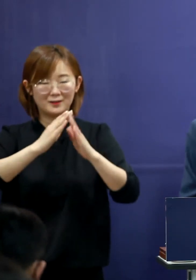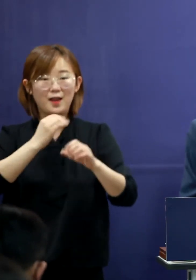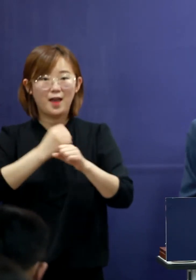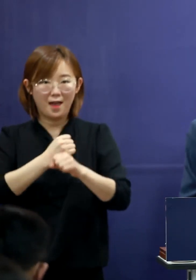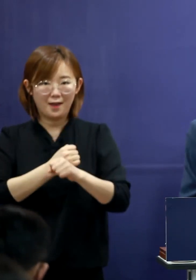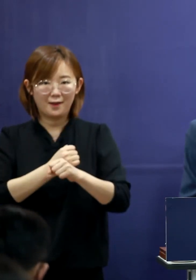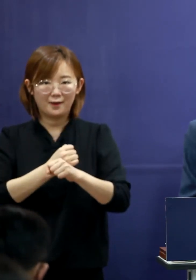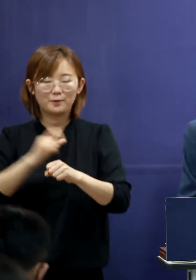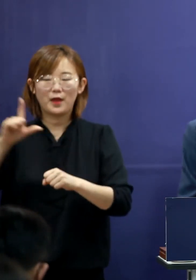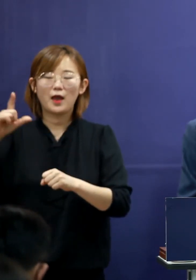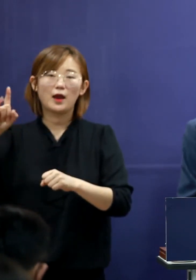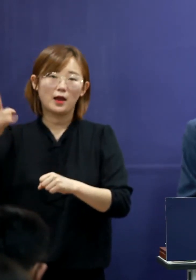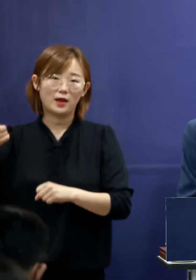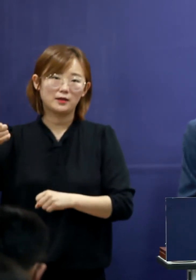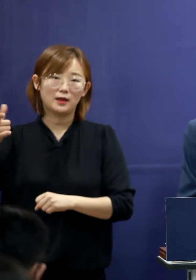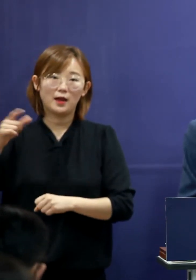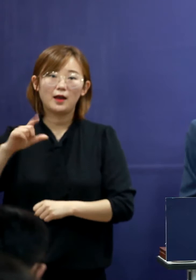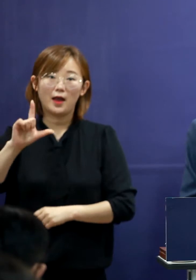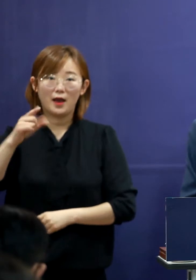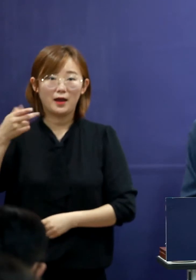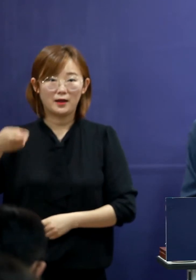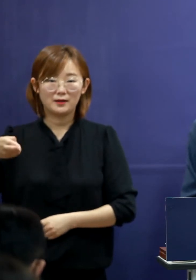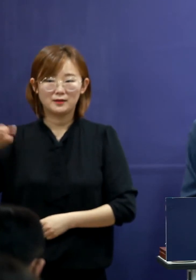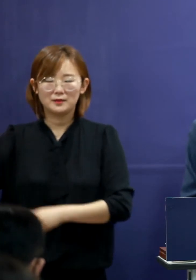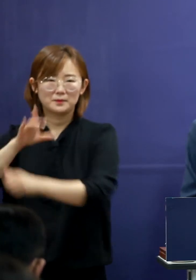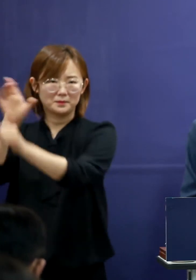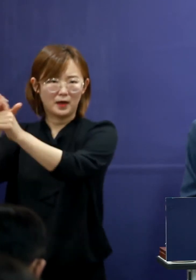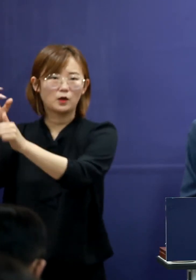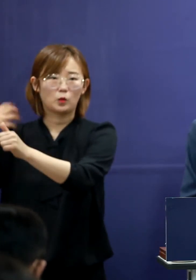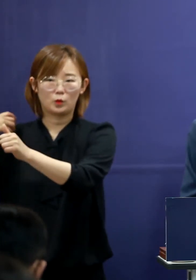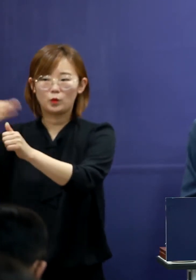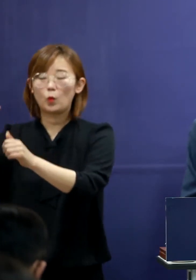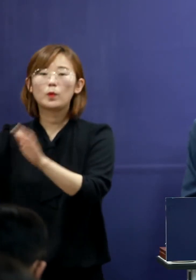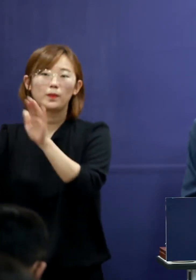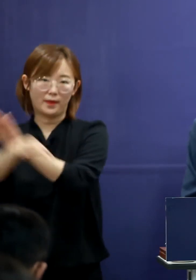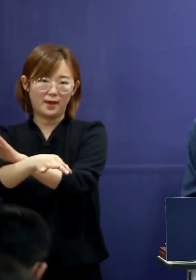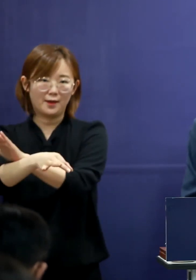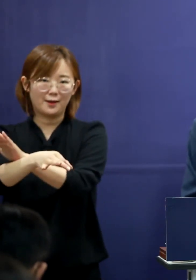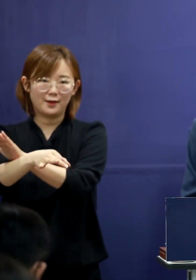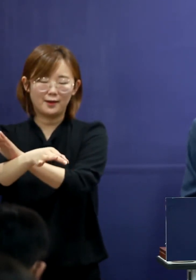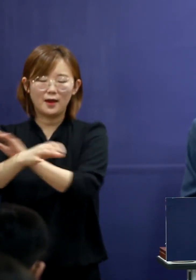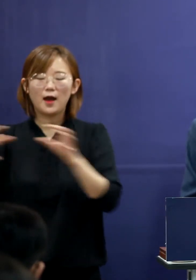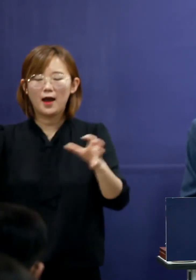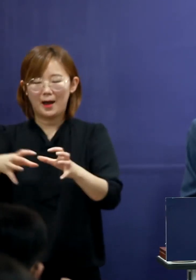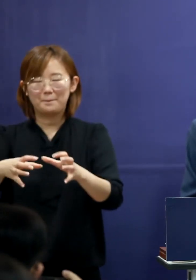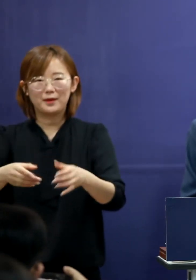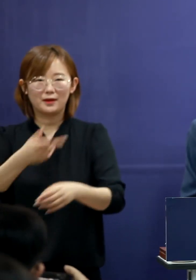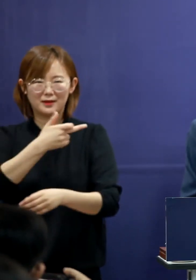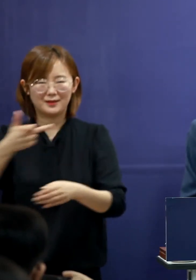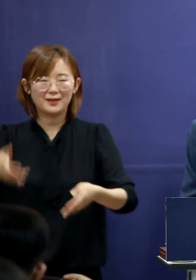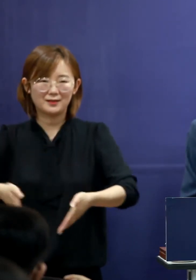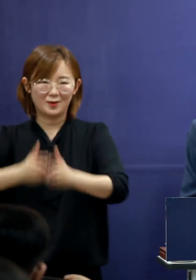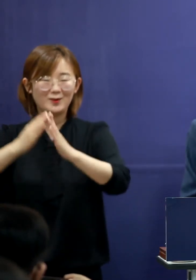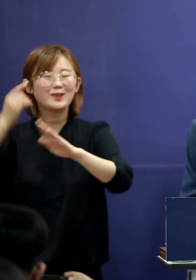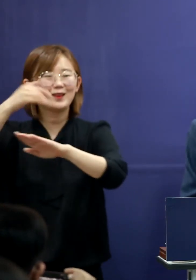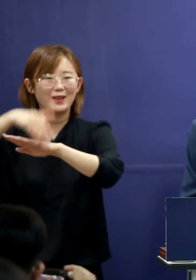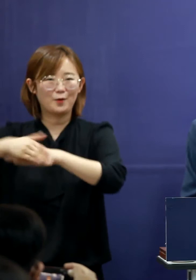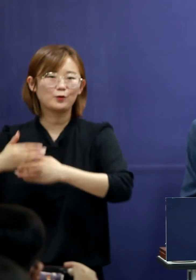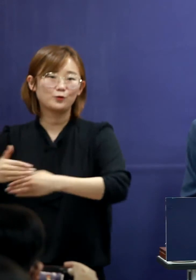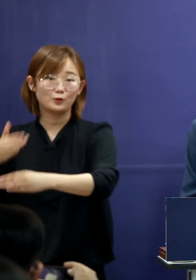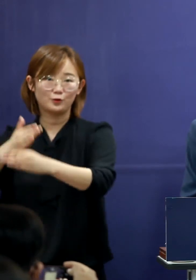쪽으로 해서 하나로 설치하는 것으로 지금 추진을 하고 있고요. 다만 이것은 이제 관계법에